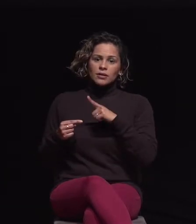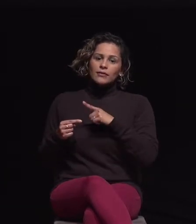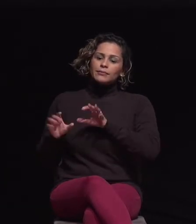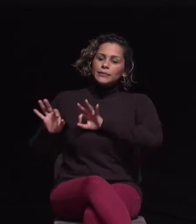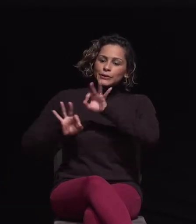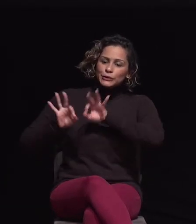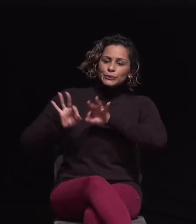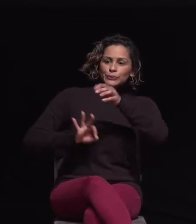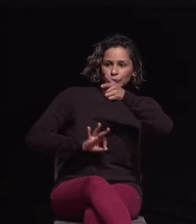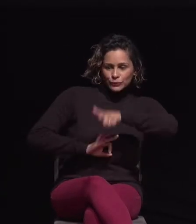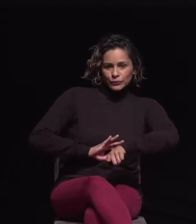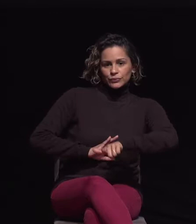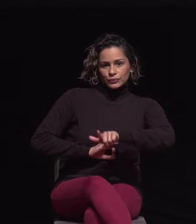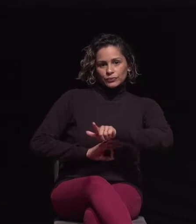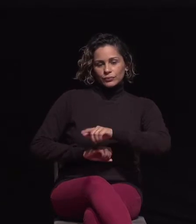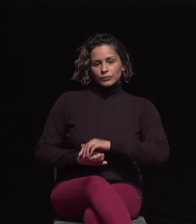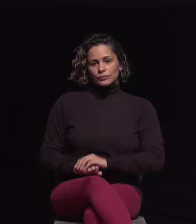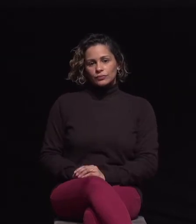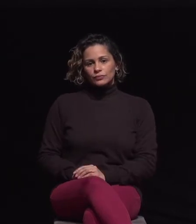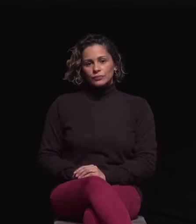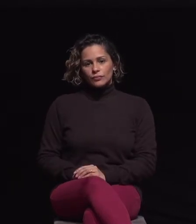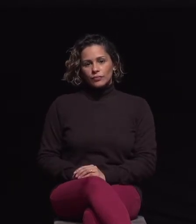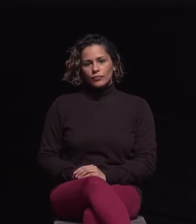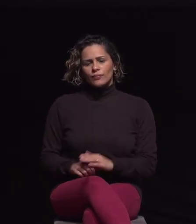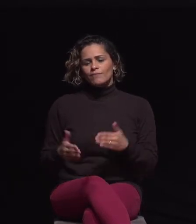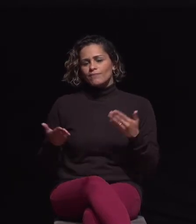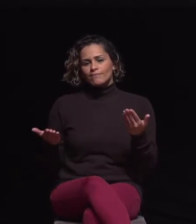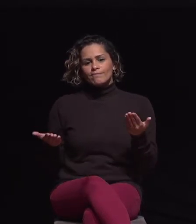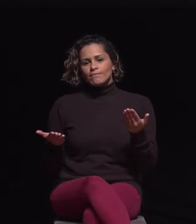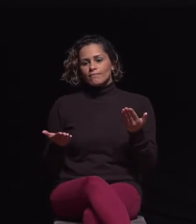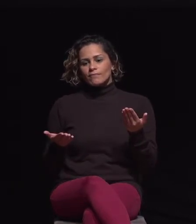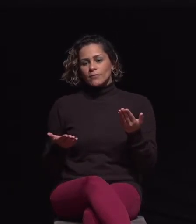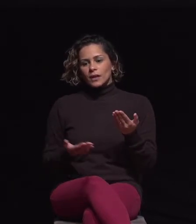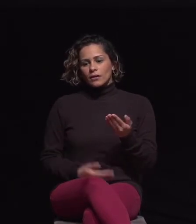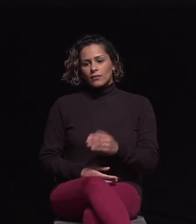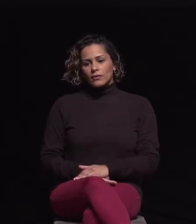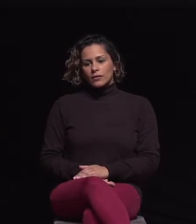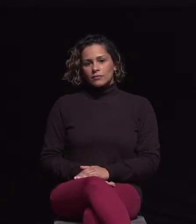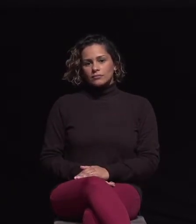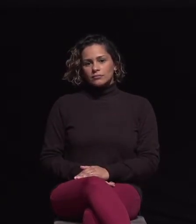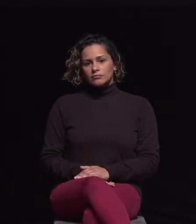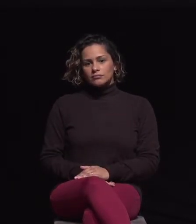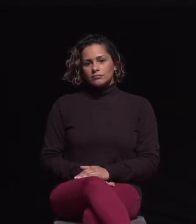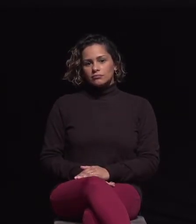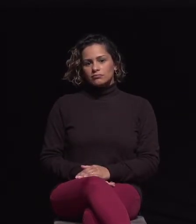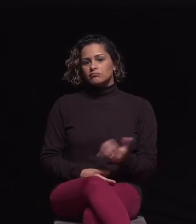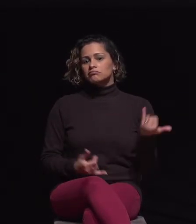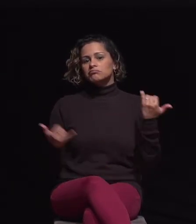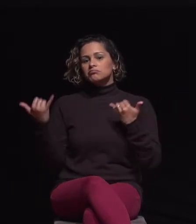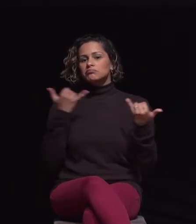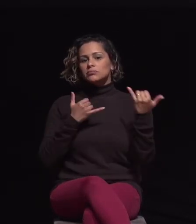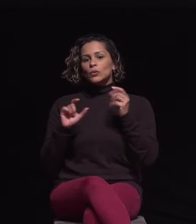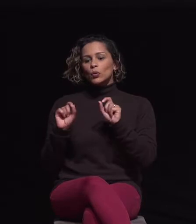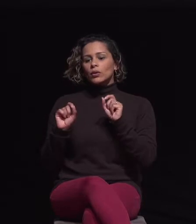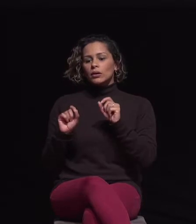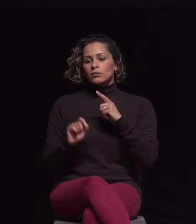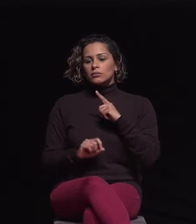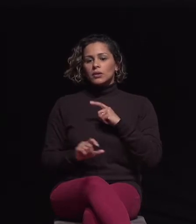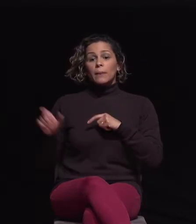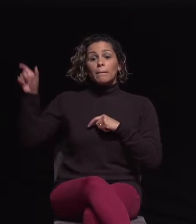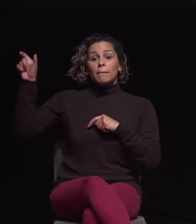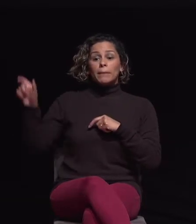replanejamento. E aí a gente teve a informação que vai ter alguém assistindo aula com a gente, na